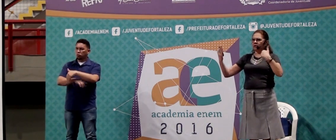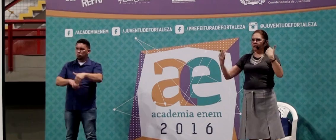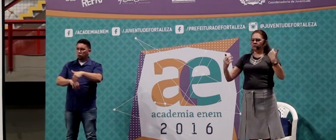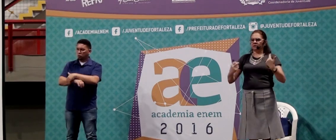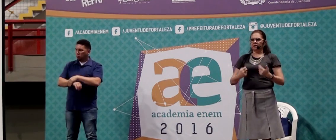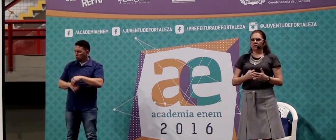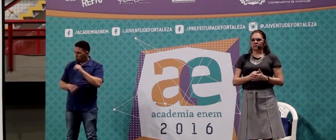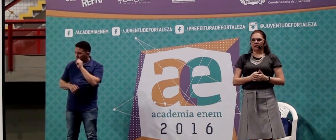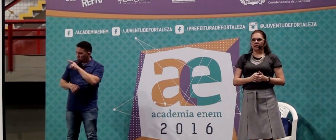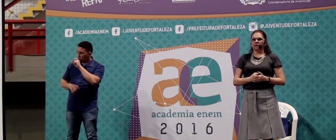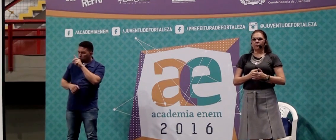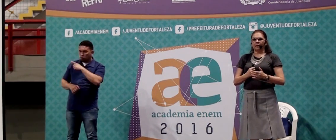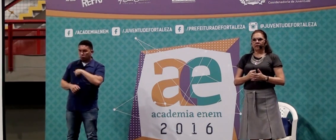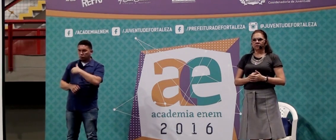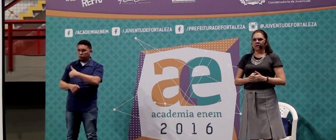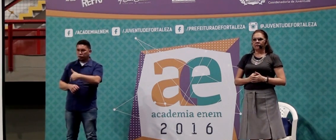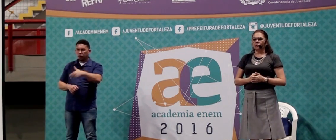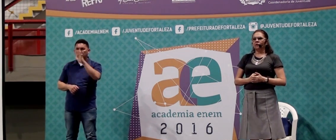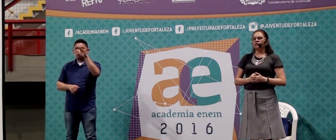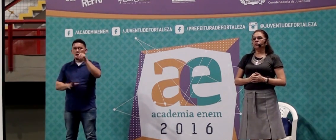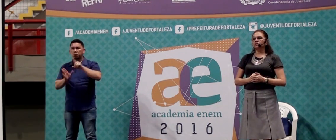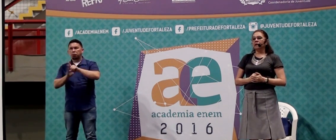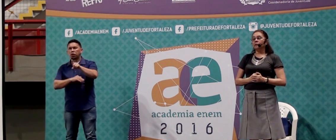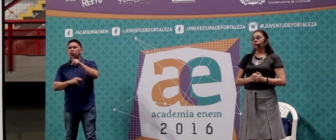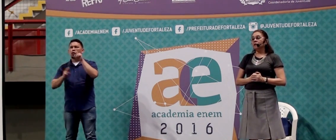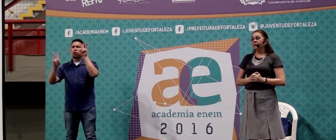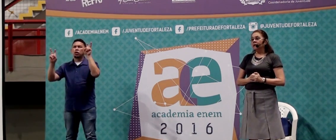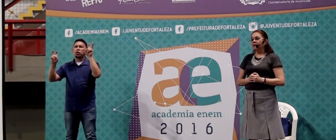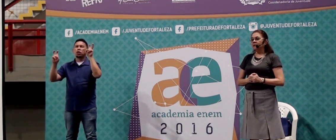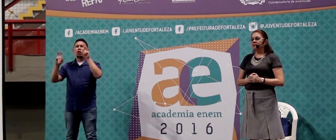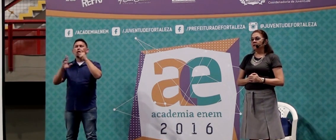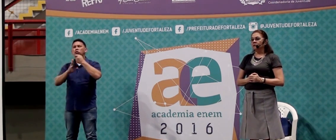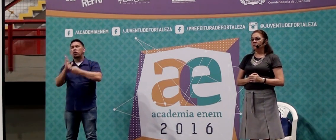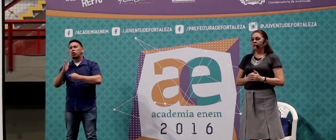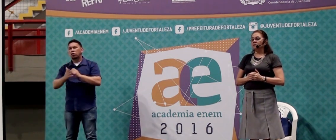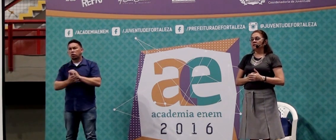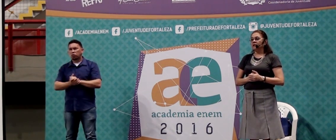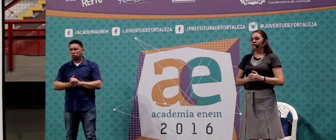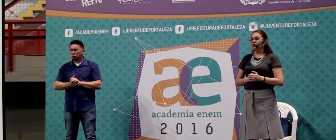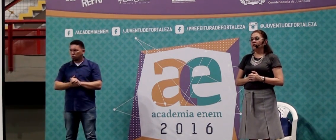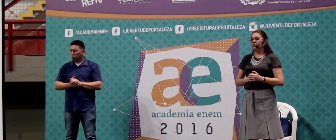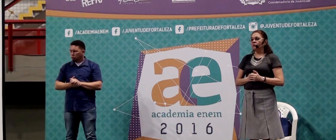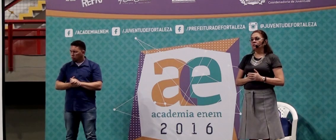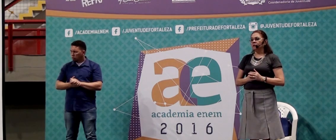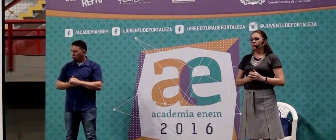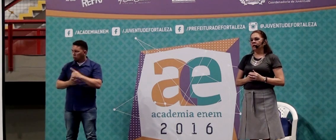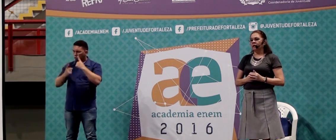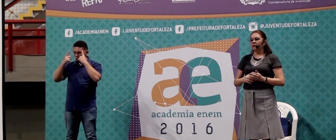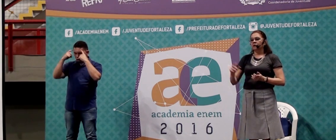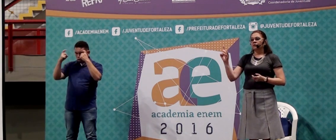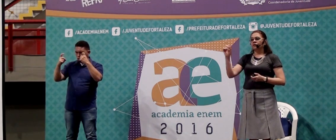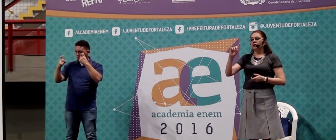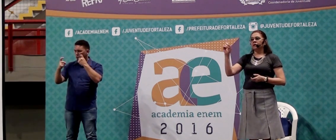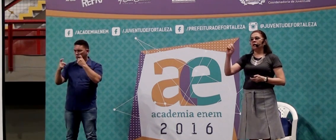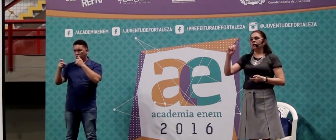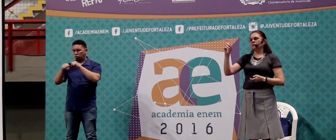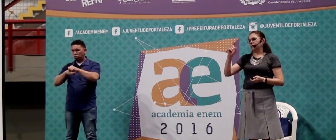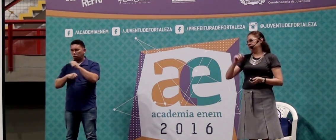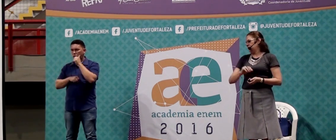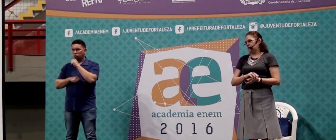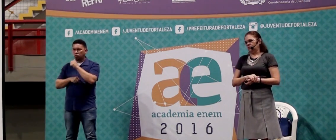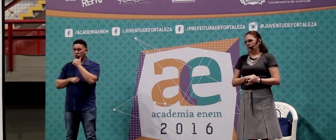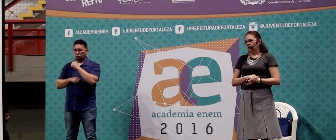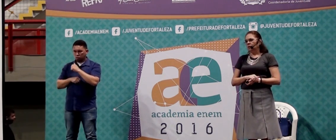primeiros candidatos que iam saindo, eu perguntava, qual foi o tema da redação? Os alunos diziam, violência contra a mulher. Foi